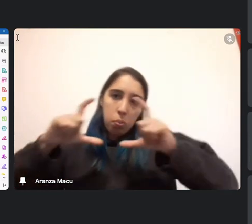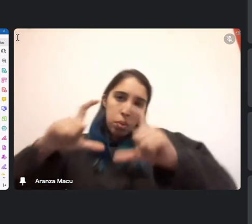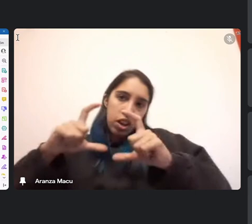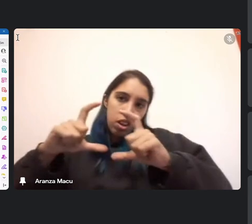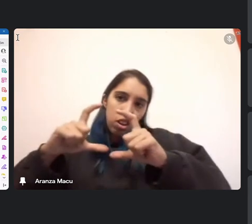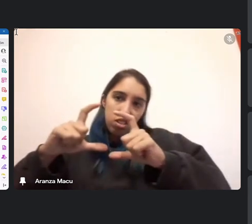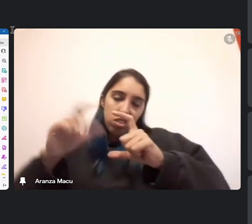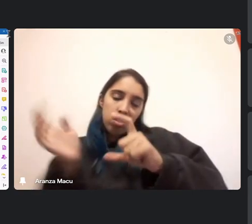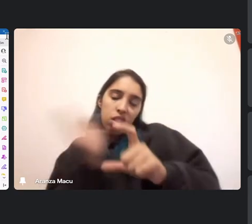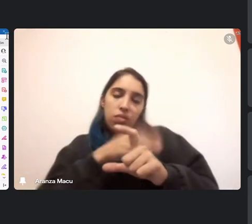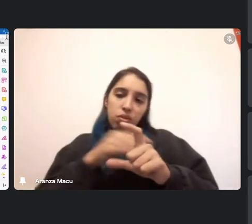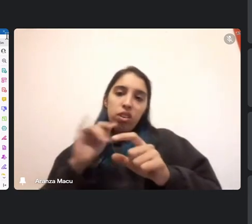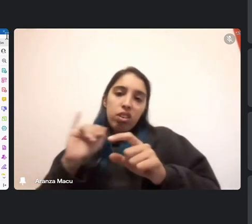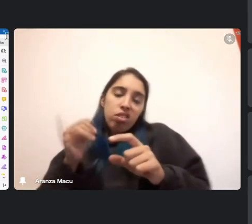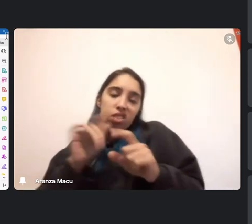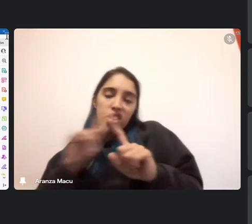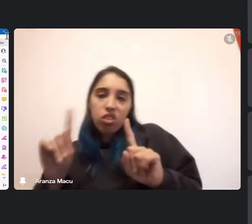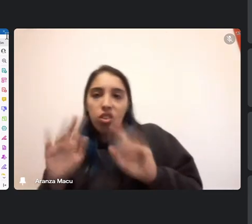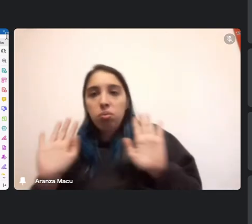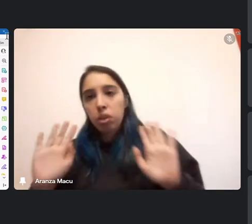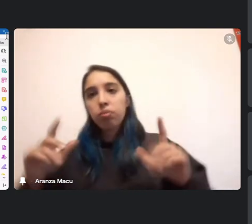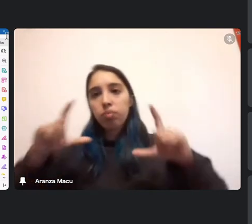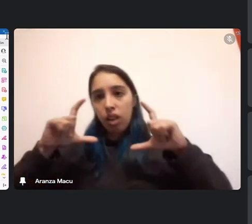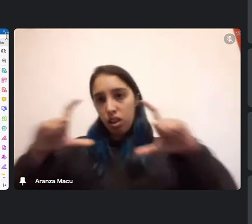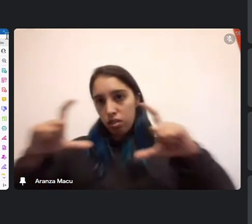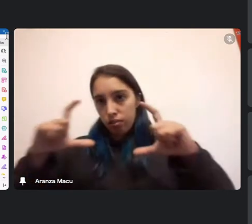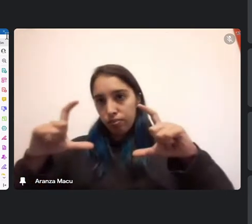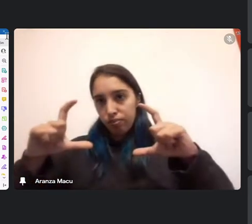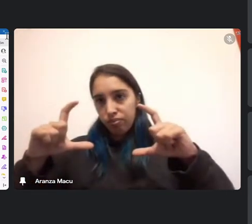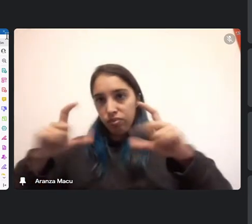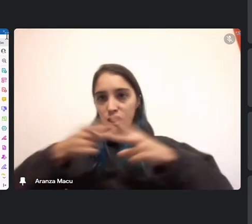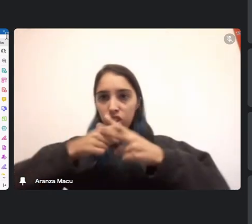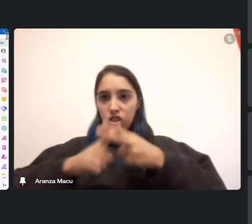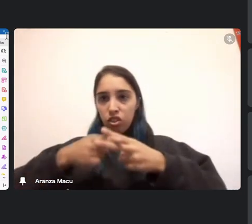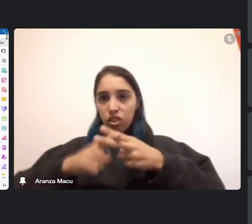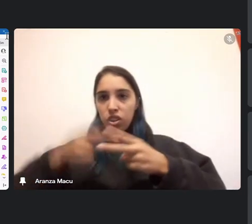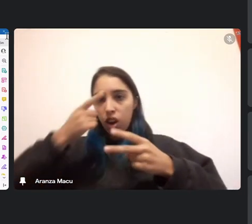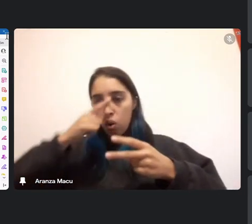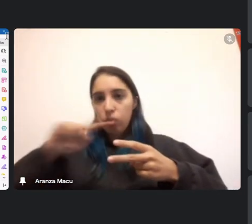aparte, simplemente la sigla. Pero sí en technology, ¿sí?